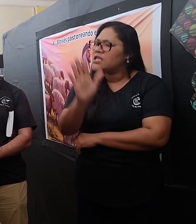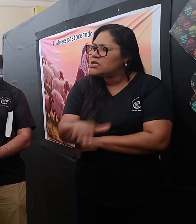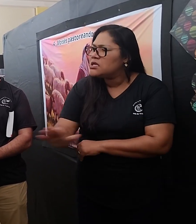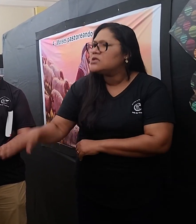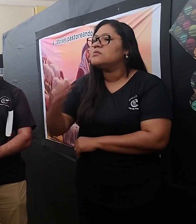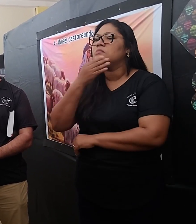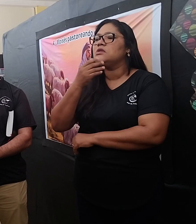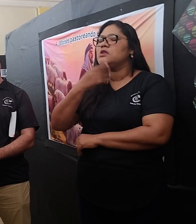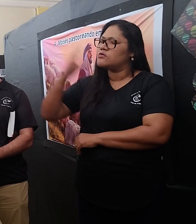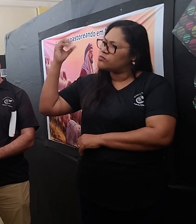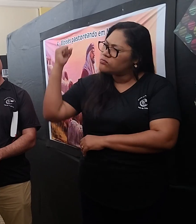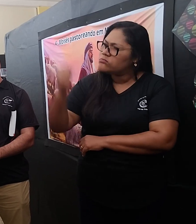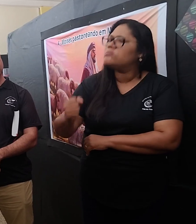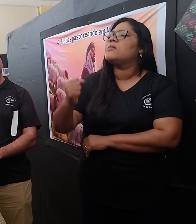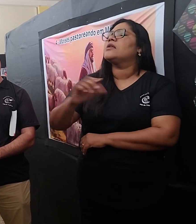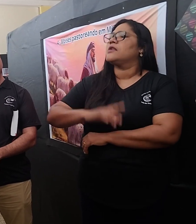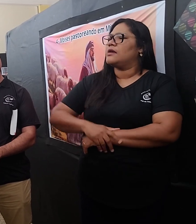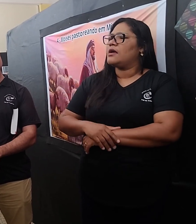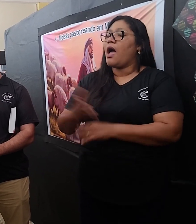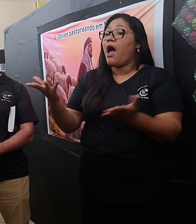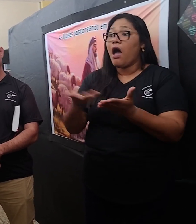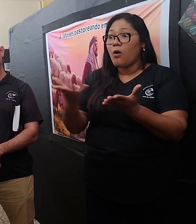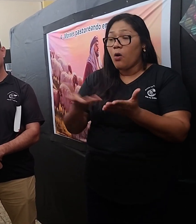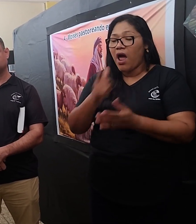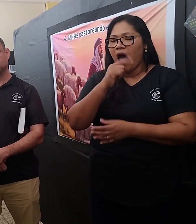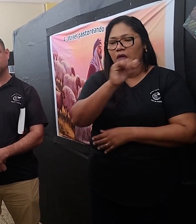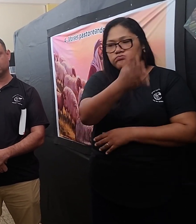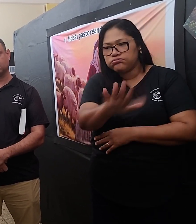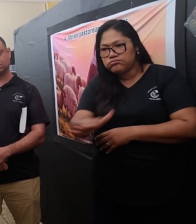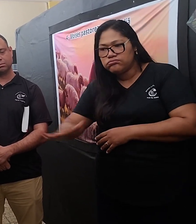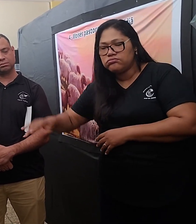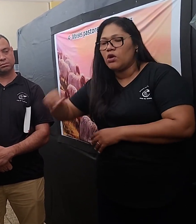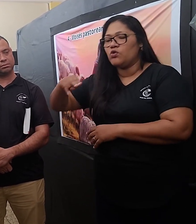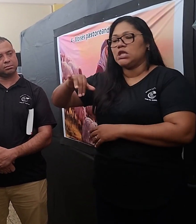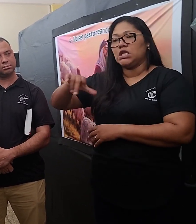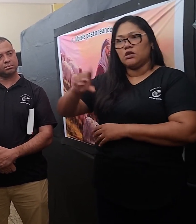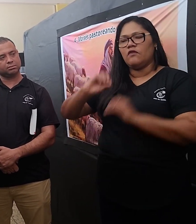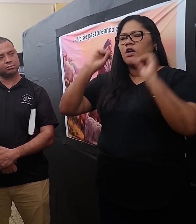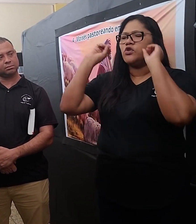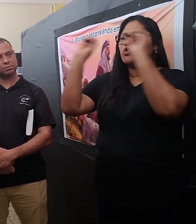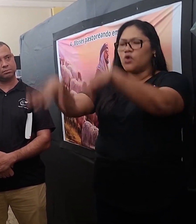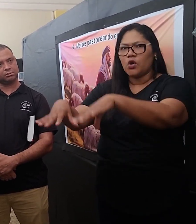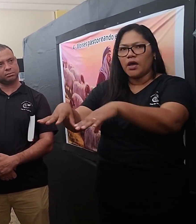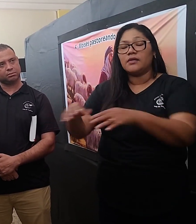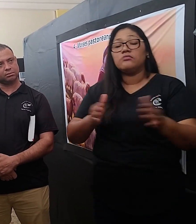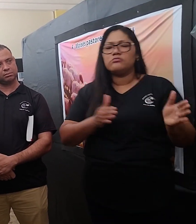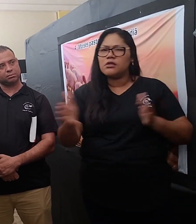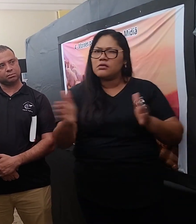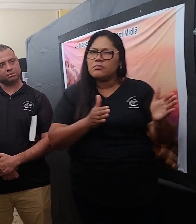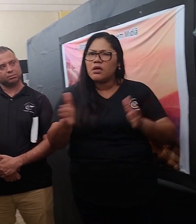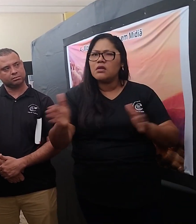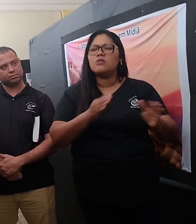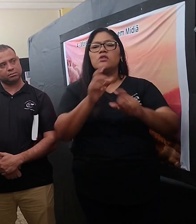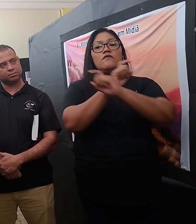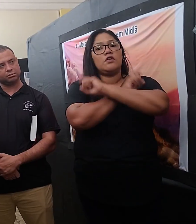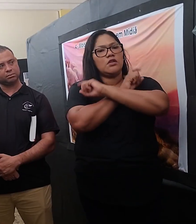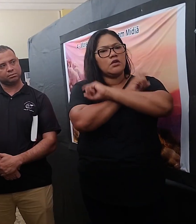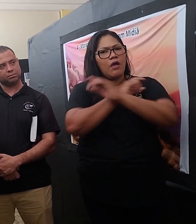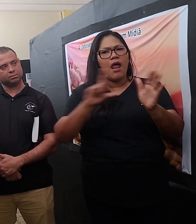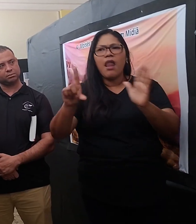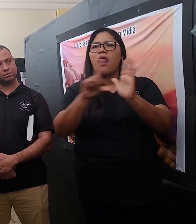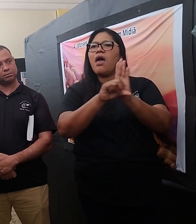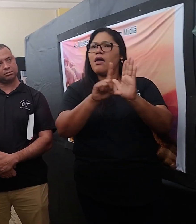crianças. Então vamos pegar todas essas crianças e jogar no Rio Nilo. Então é nesse período da história que Faraó decreta essa lei